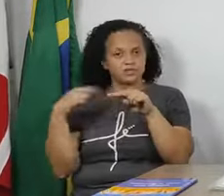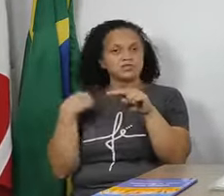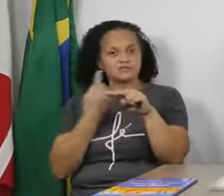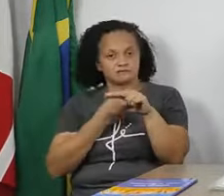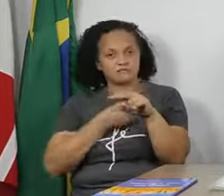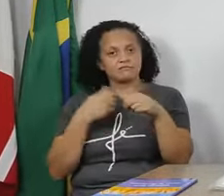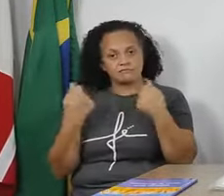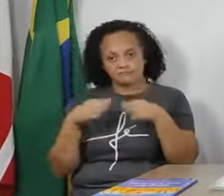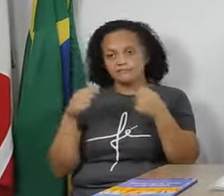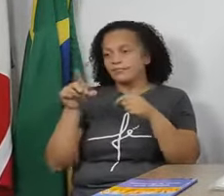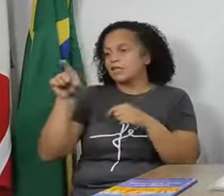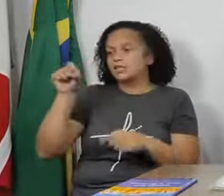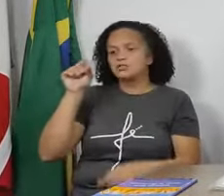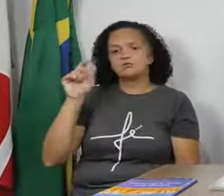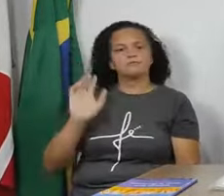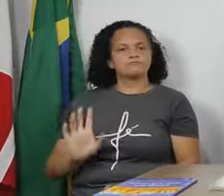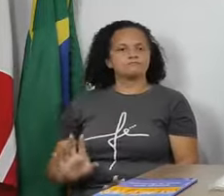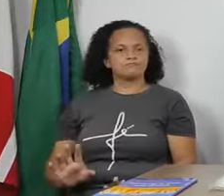escolha.